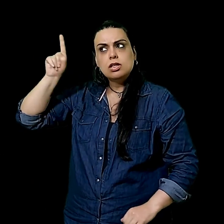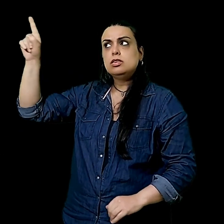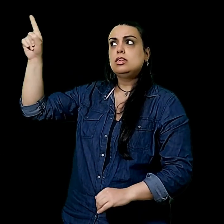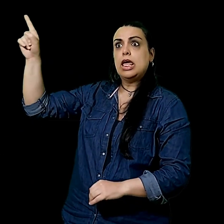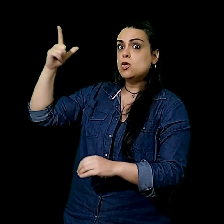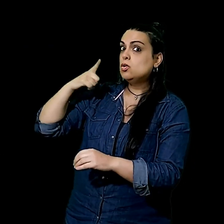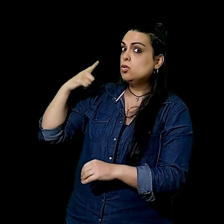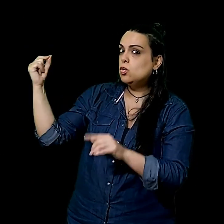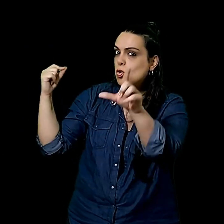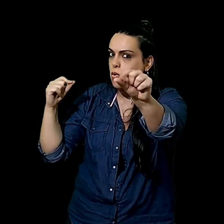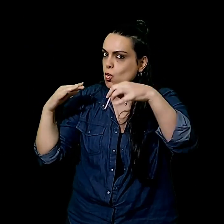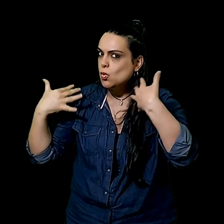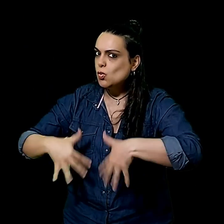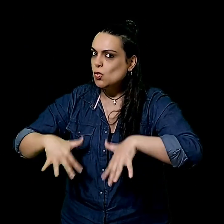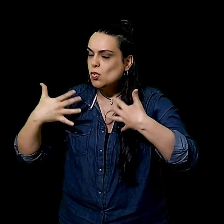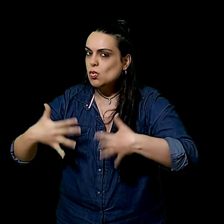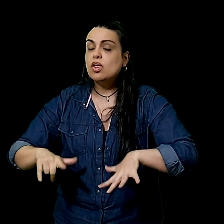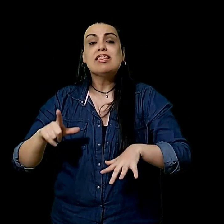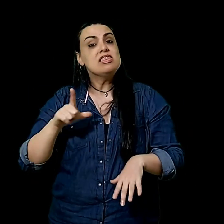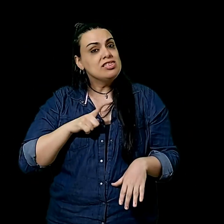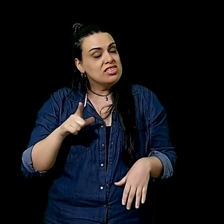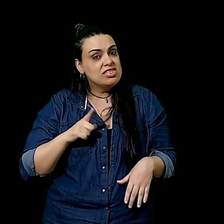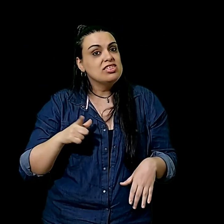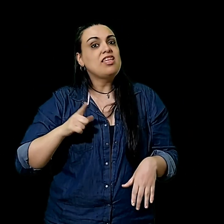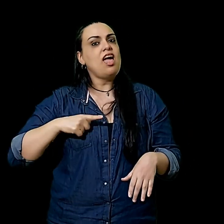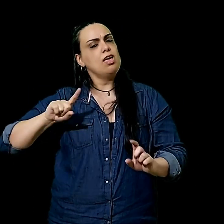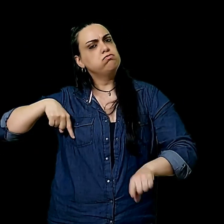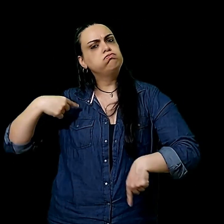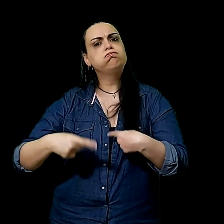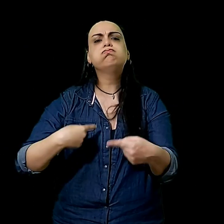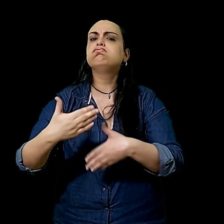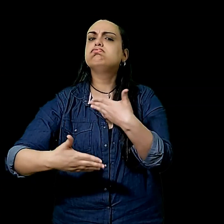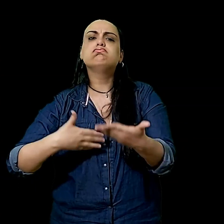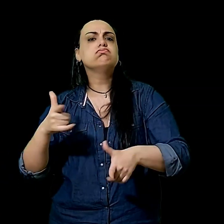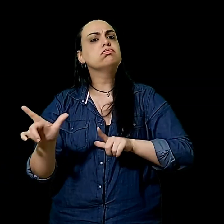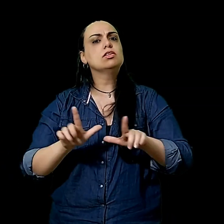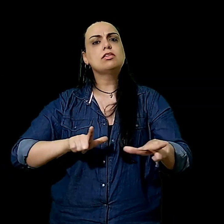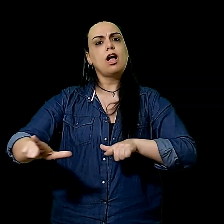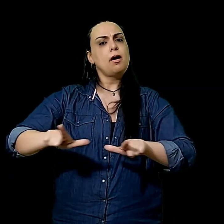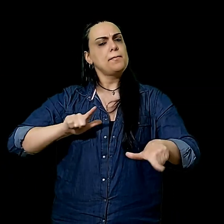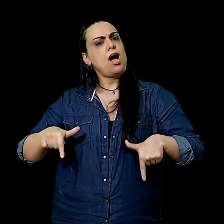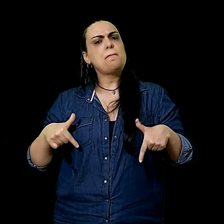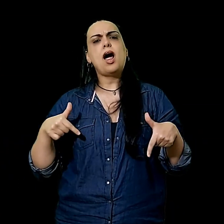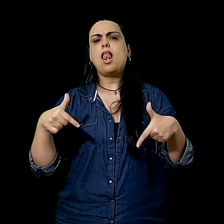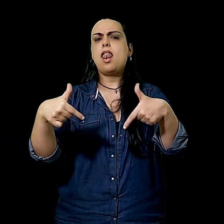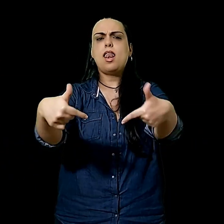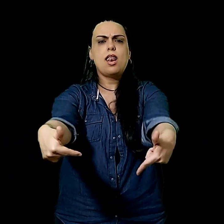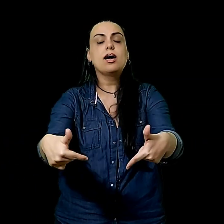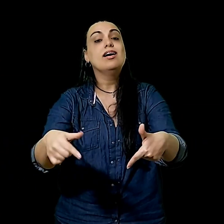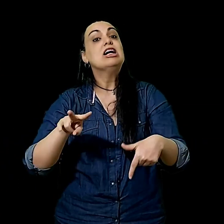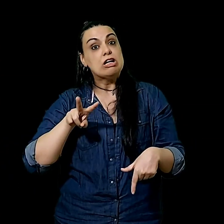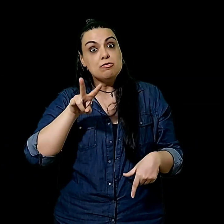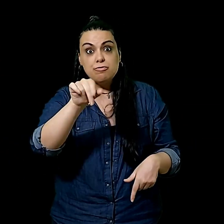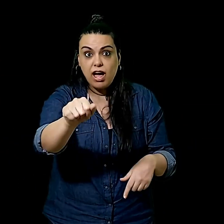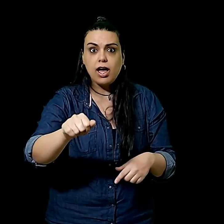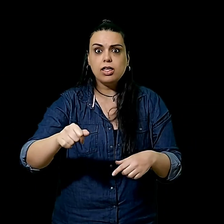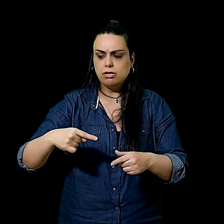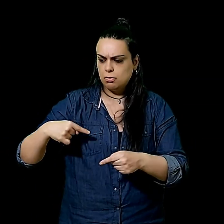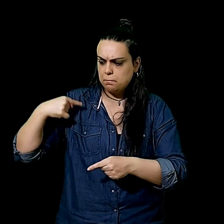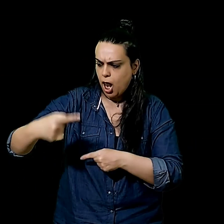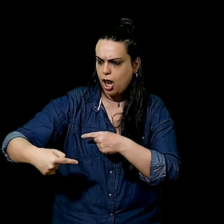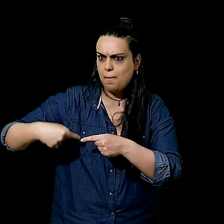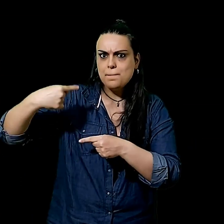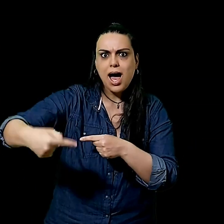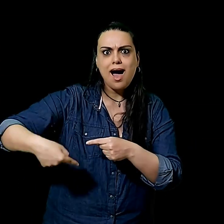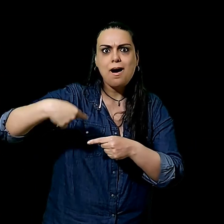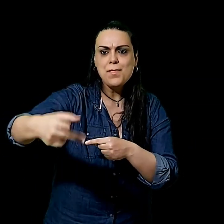foi chamado, vai haver uma desenvoltura tão grande, que vai estender uma durabilidade. Por